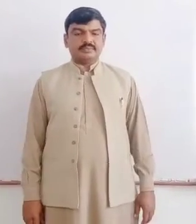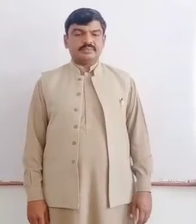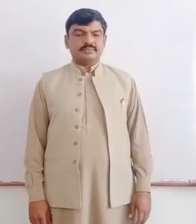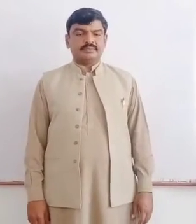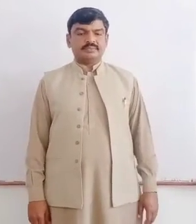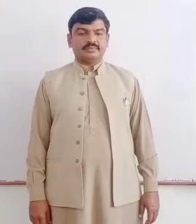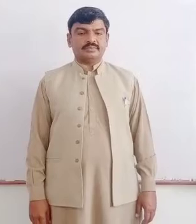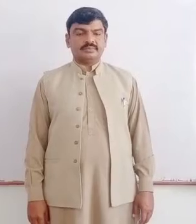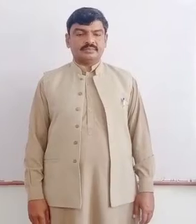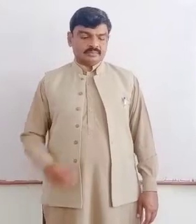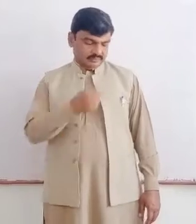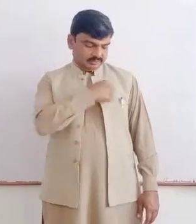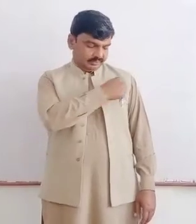दाग धब्बे,